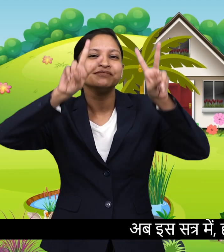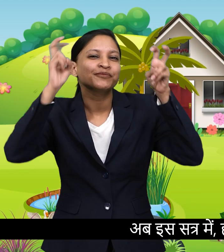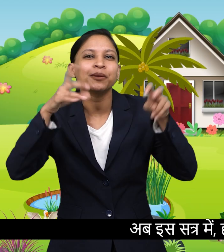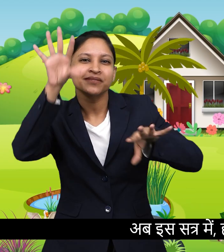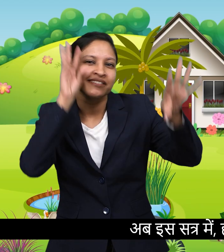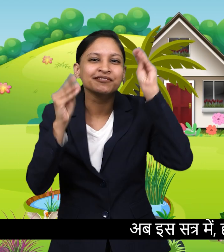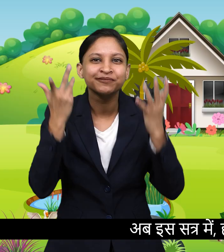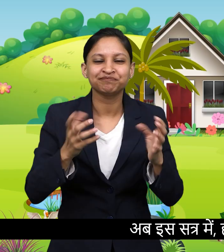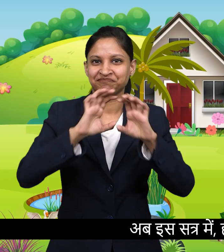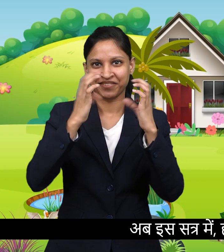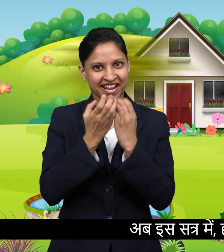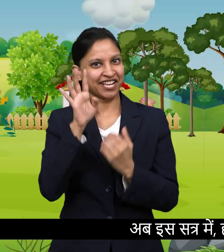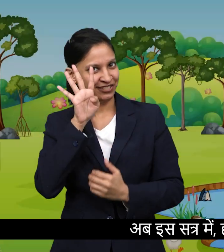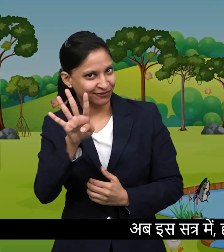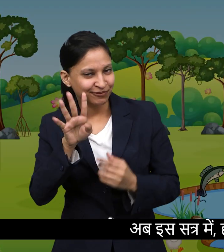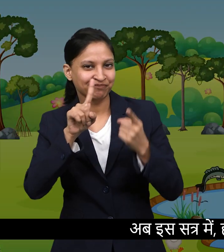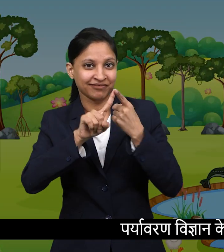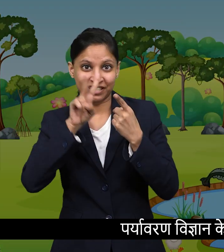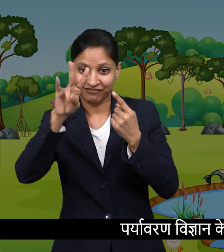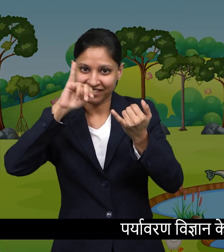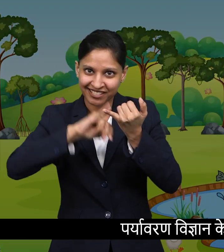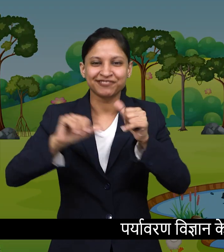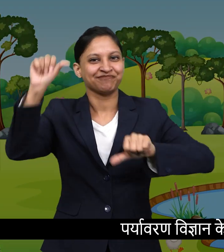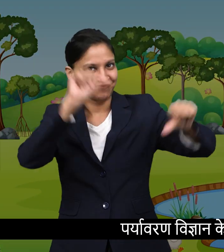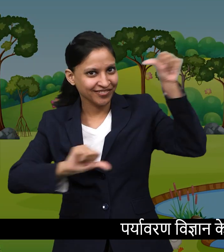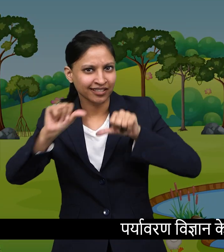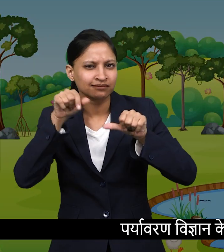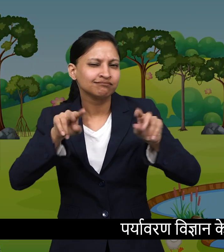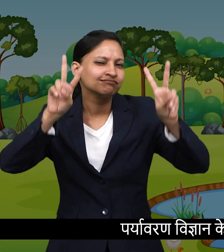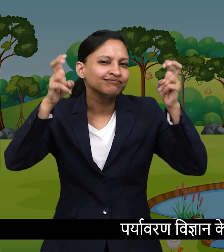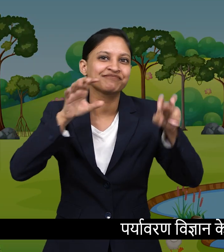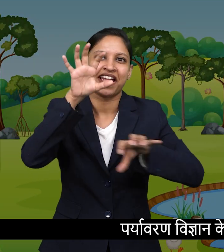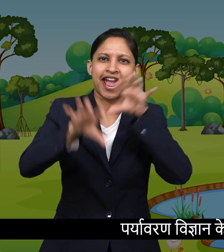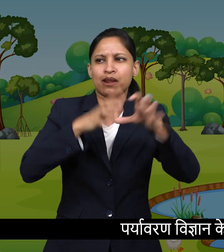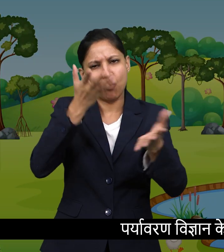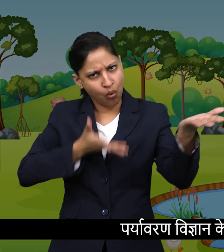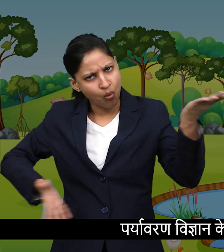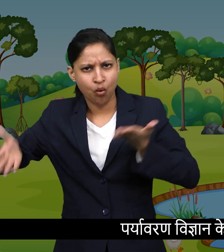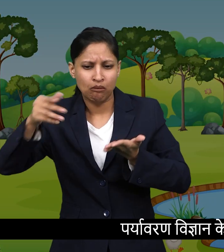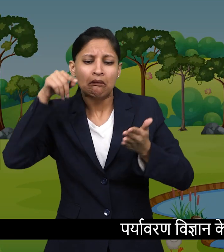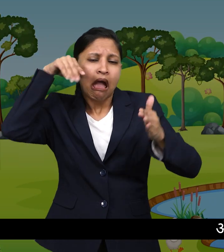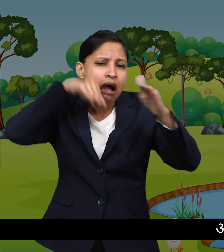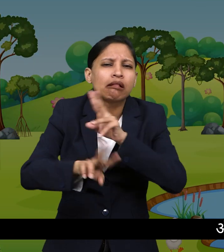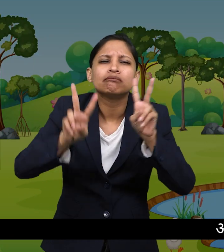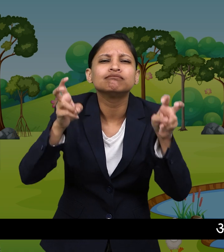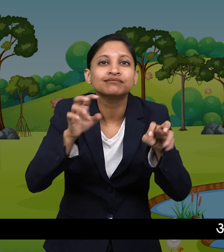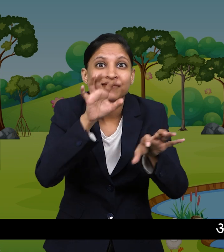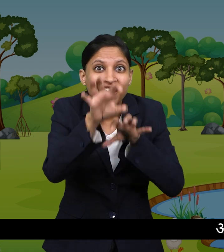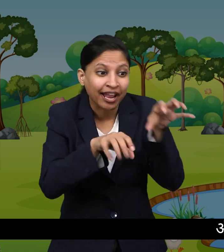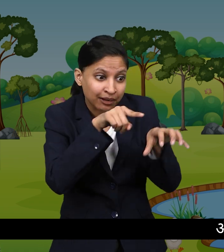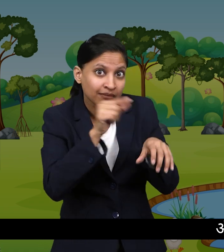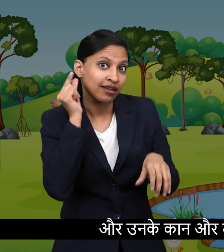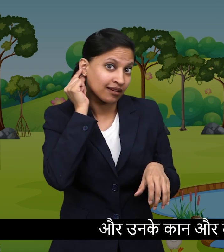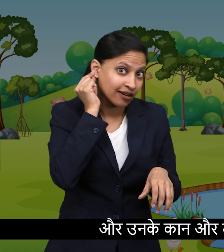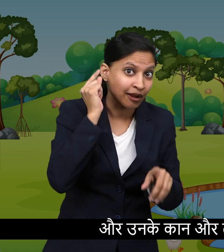हमारे आसपास के जानवर कक्षा 4 पर्यावरण विज्ञान के पाठ से विभिन्न प्रकार के जानवरों के कान और त्वचा के बारे